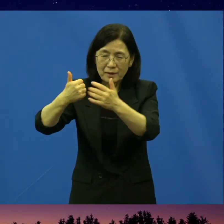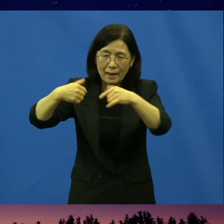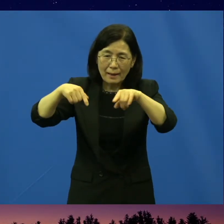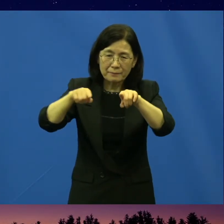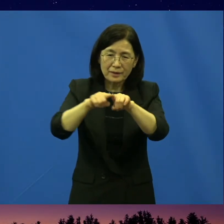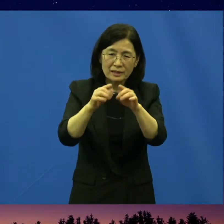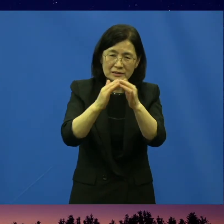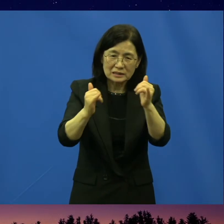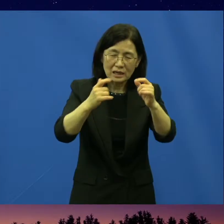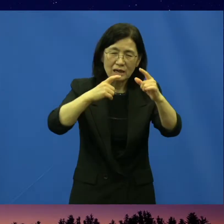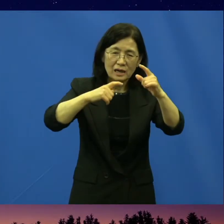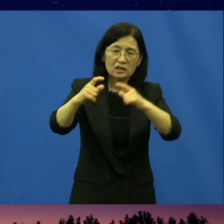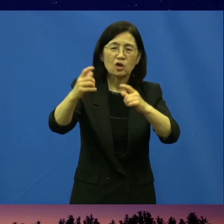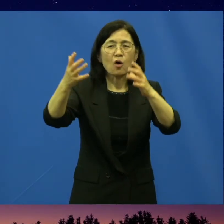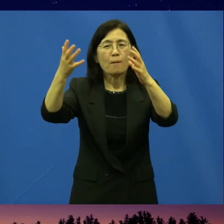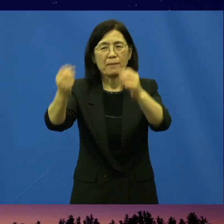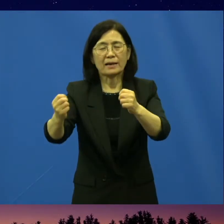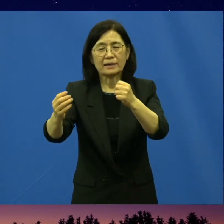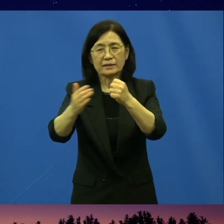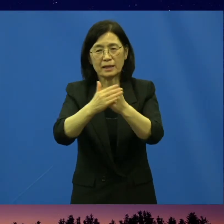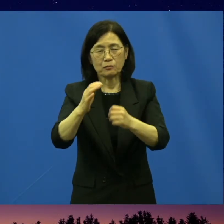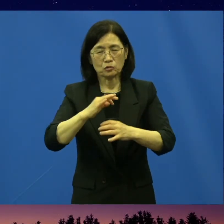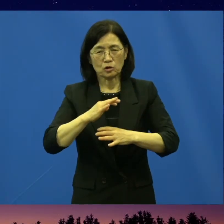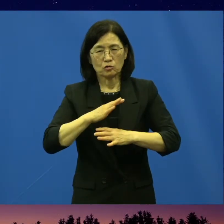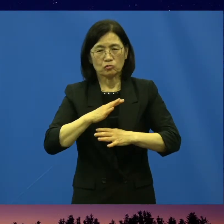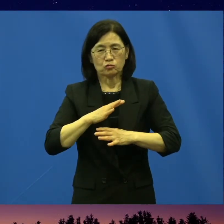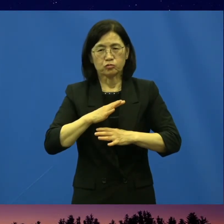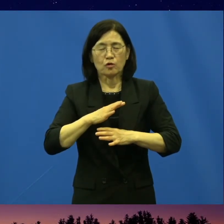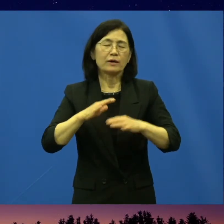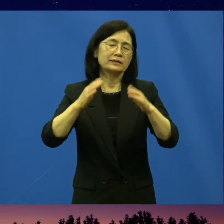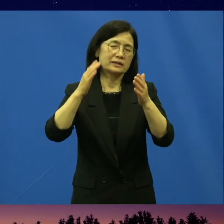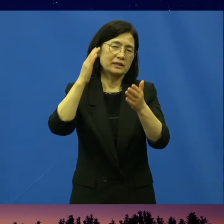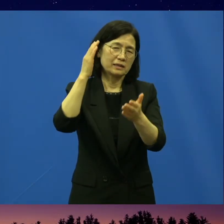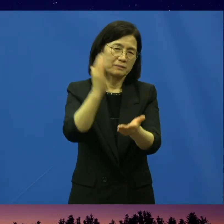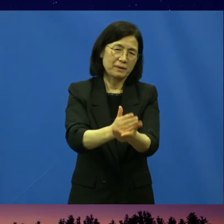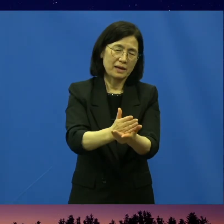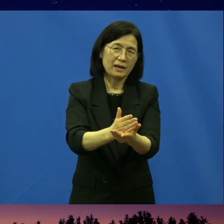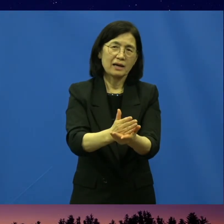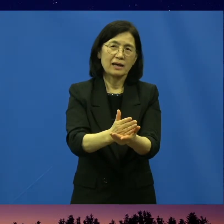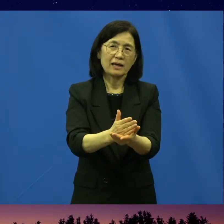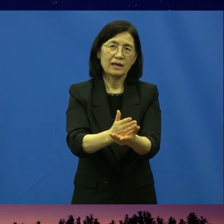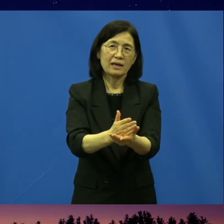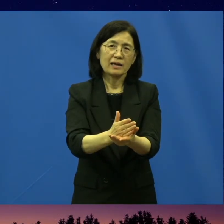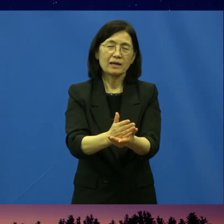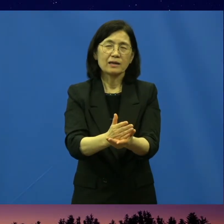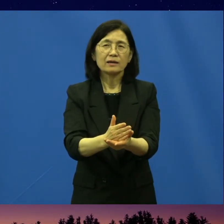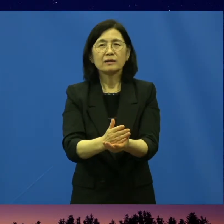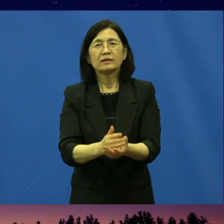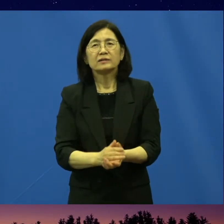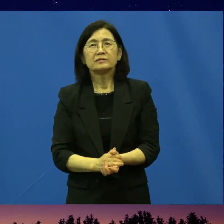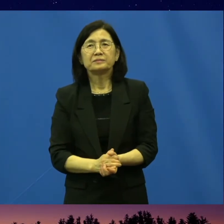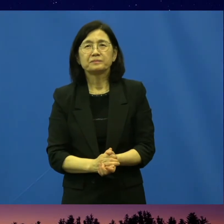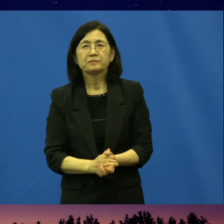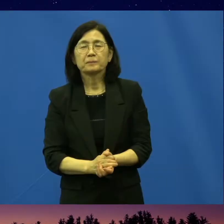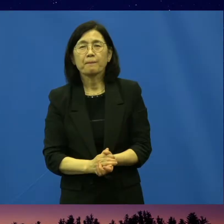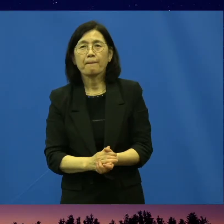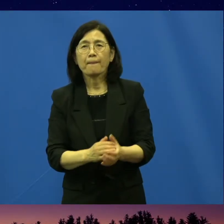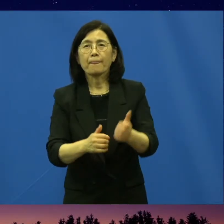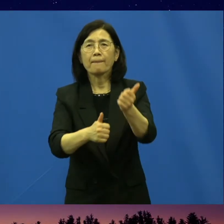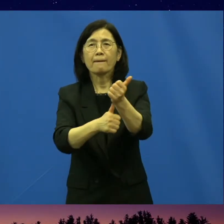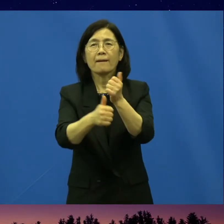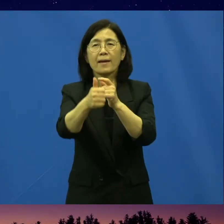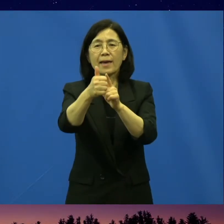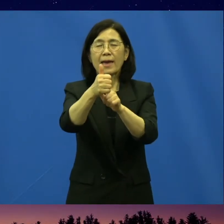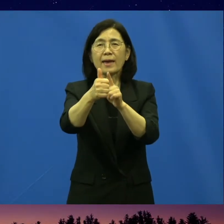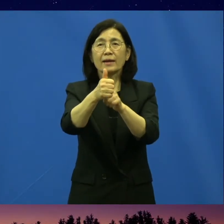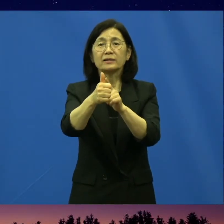하나님의 이스라엘과 함께하는 것을 엘리사를 통하여 알려주신 거죠. 그래서 두려워할 이유가 하나도 없어요. 그러니까 엘리사는